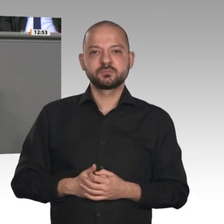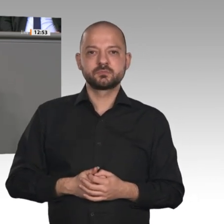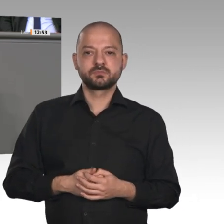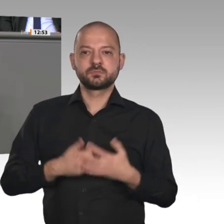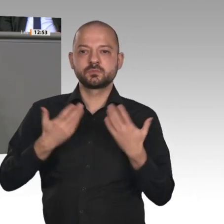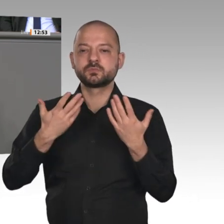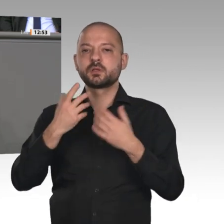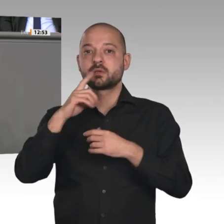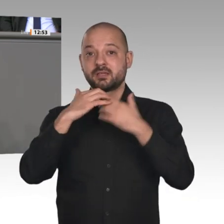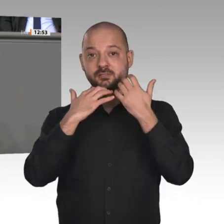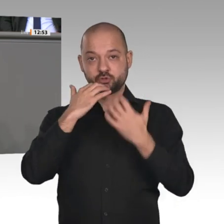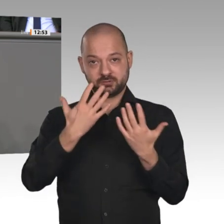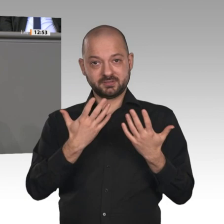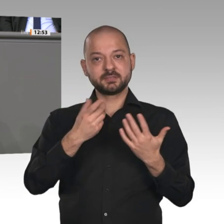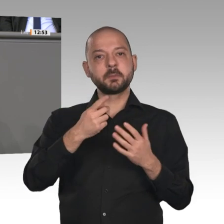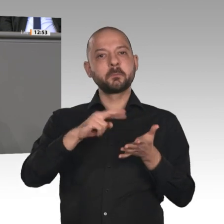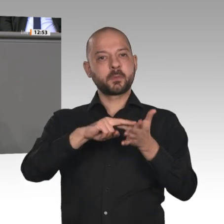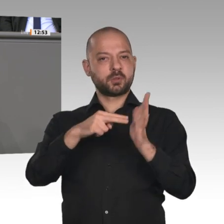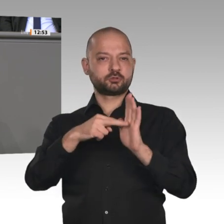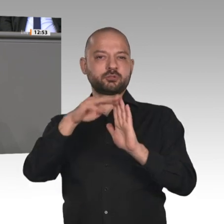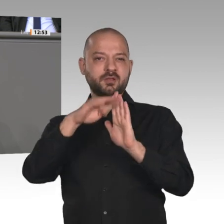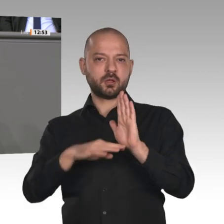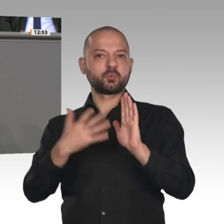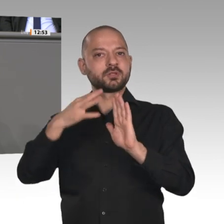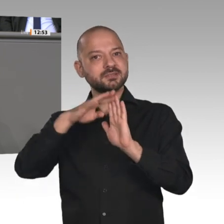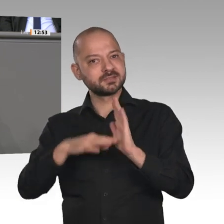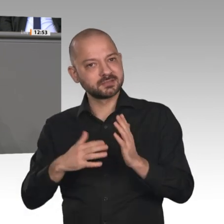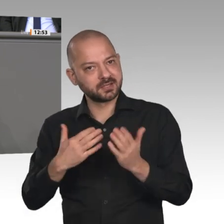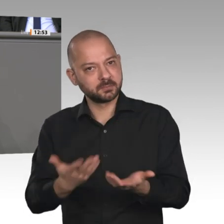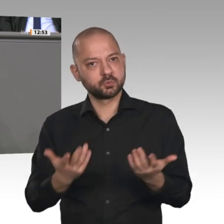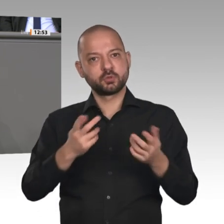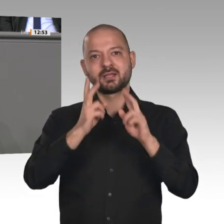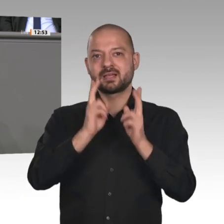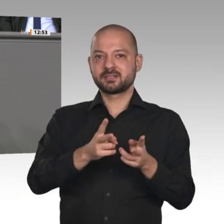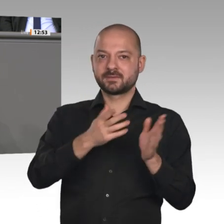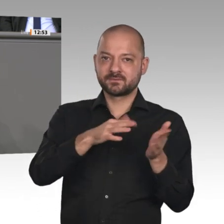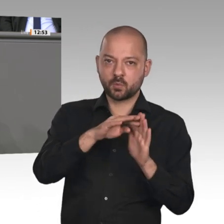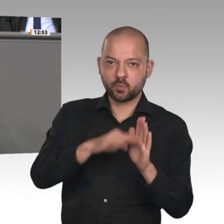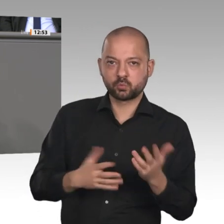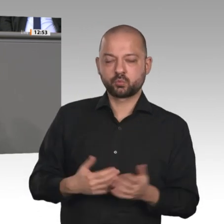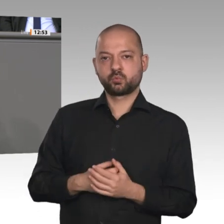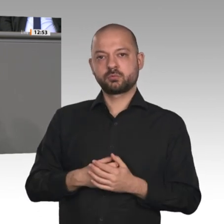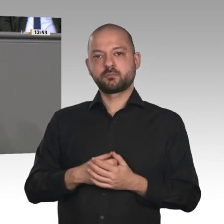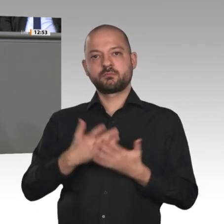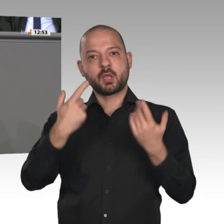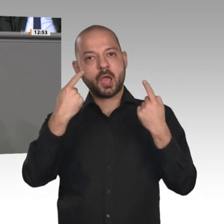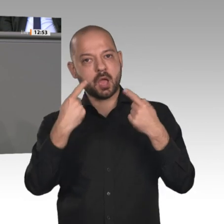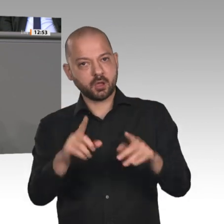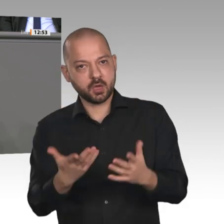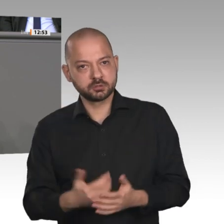Erlass. Und wir haben uns als Koalition erst einmal entschieden, den Erlassweg zu gehen. Aus Gründen des Pragmatismus und